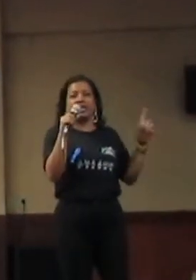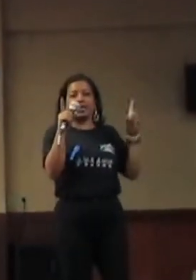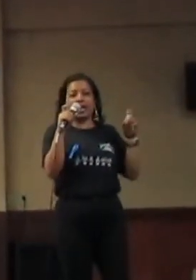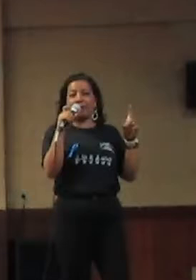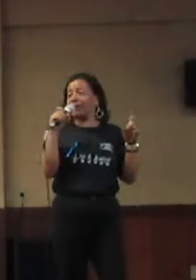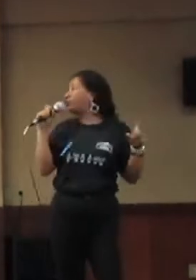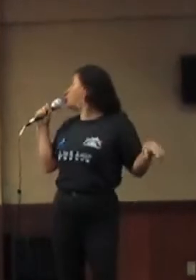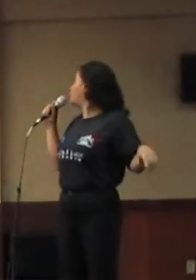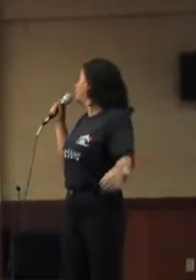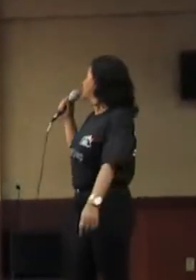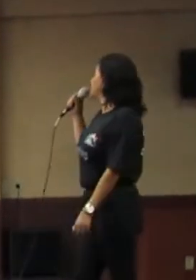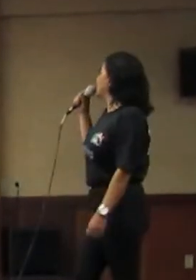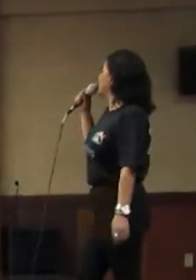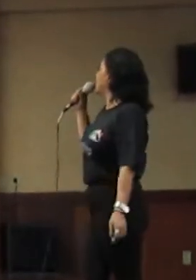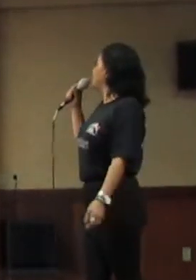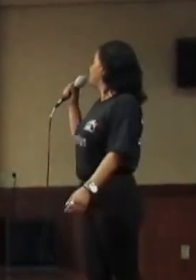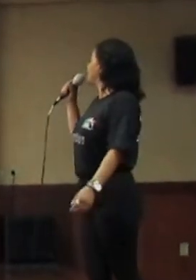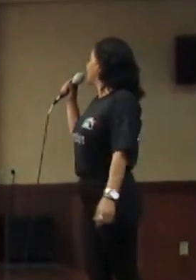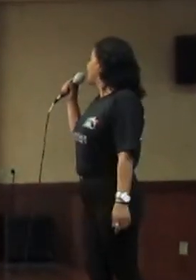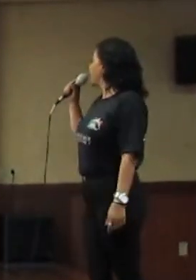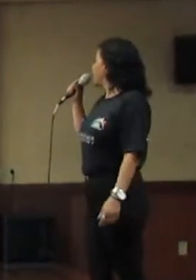professores intérpretes